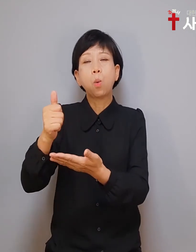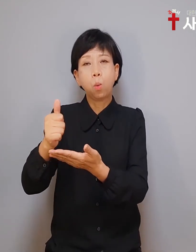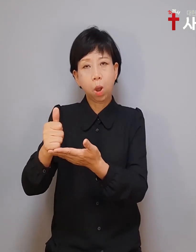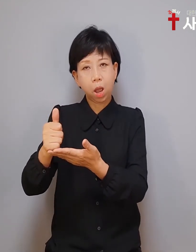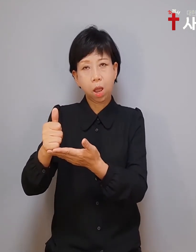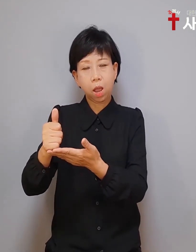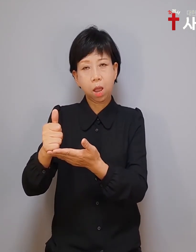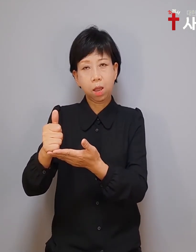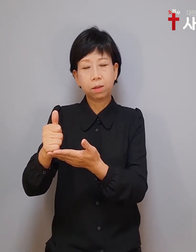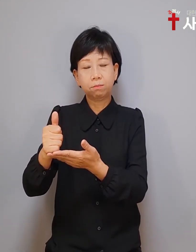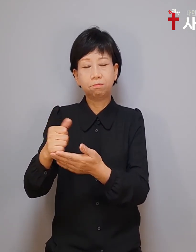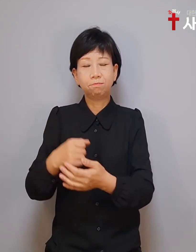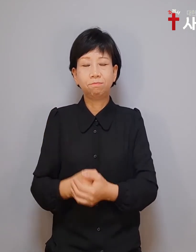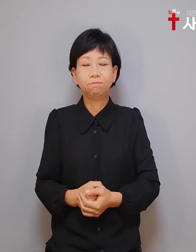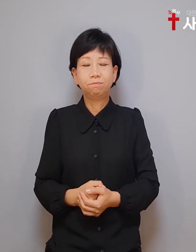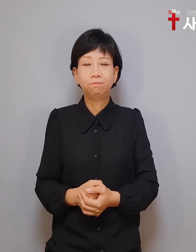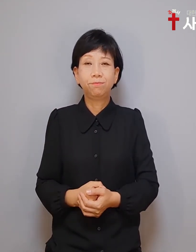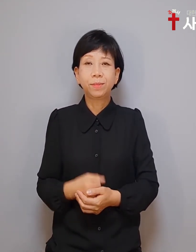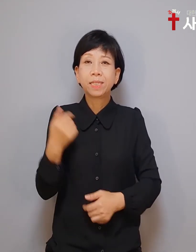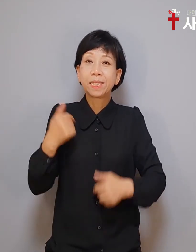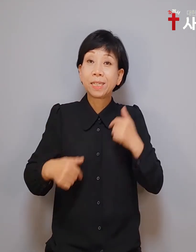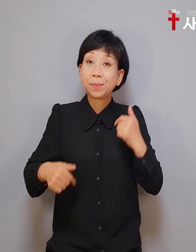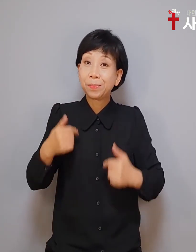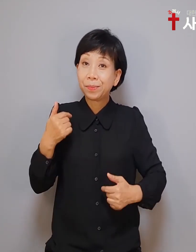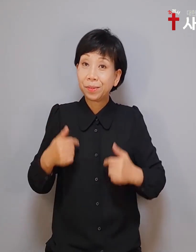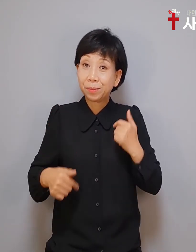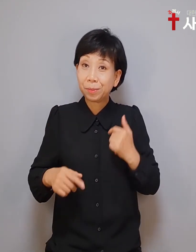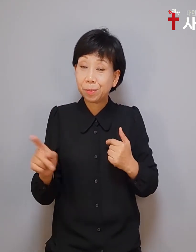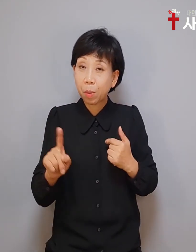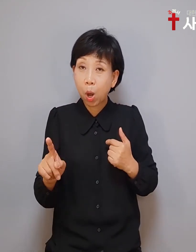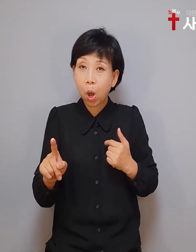믿음을 끌어올릴 수 있는 영적인 힘이라 말하는 거예요.